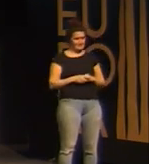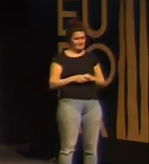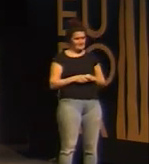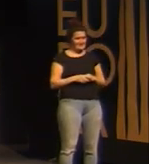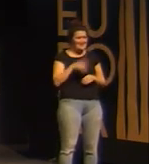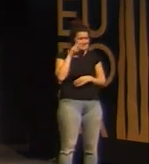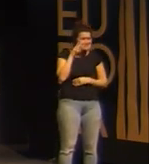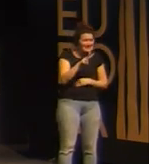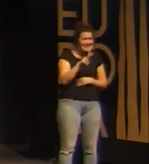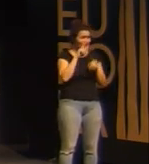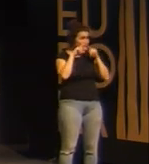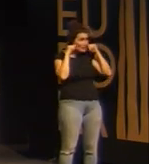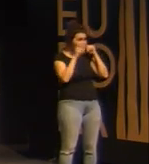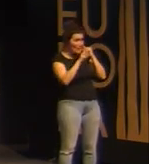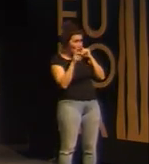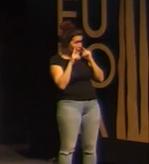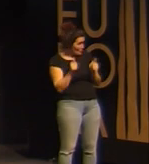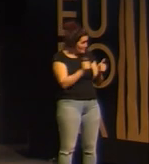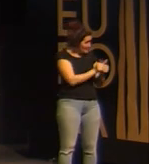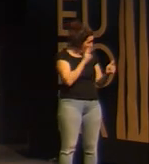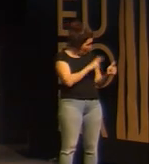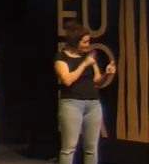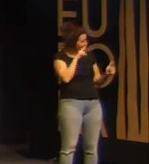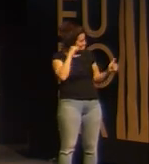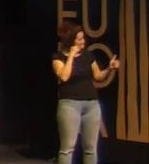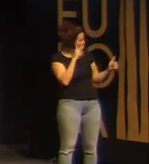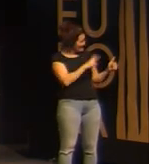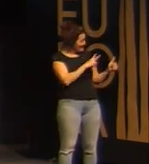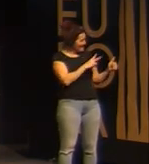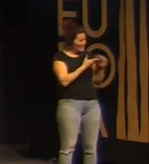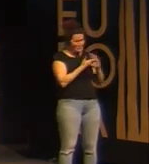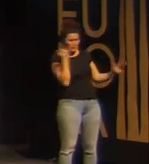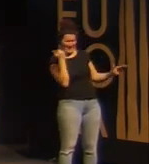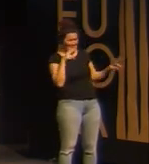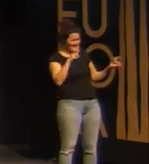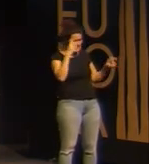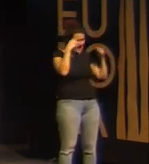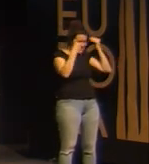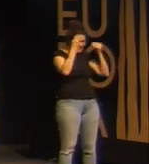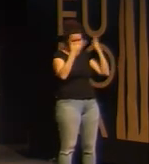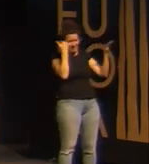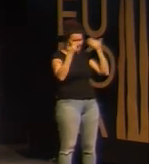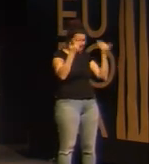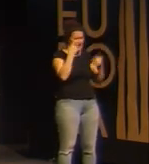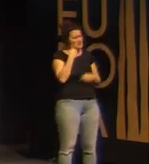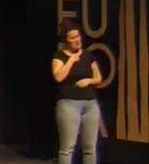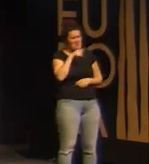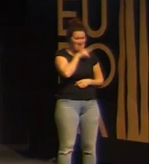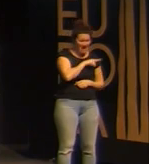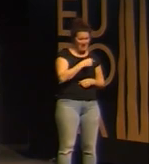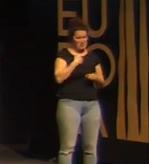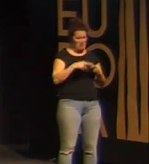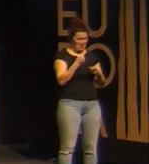mira con otras sonrisas que tienes a tu lado quítate el puñetero bucle de tu cabeza de que mal me va mal